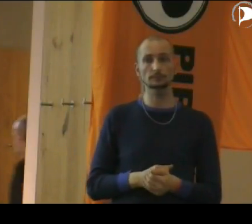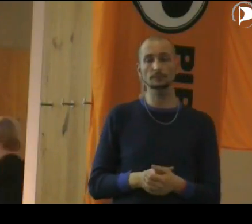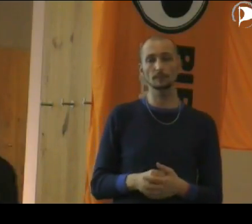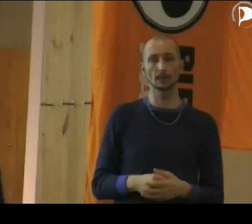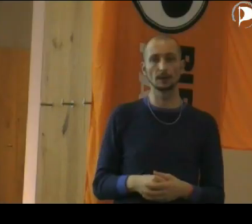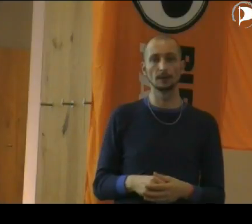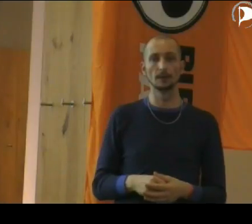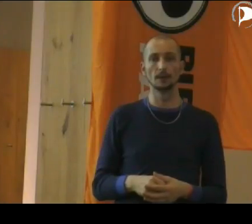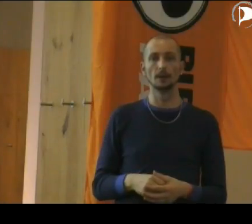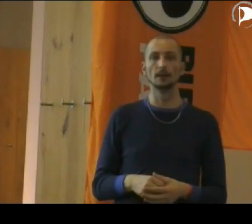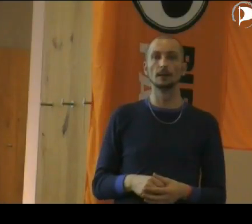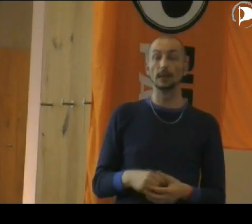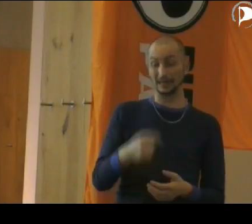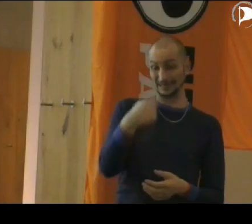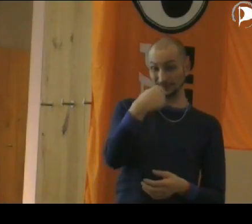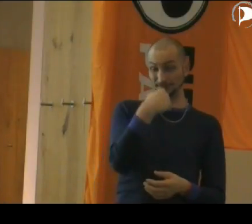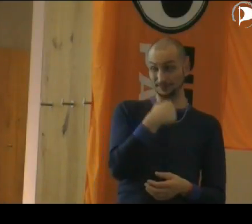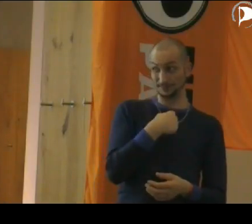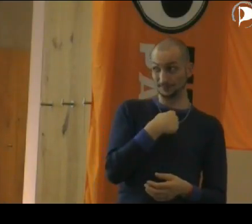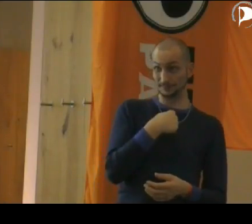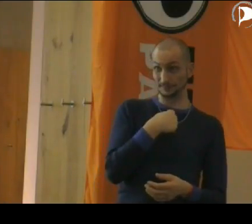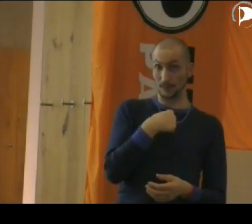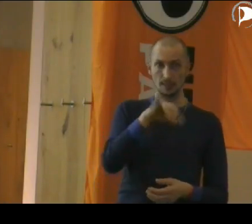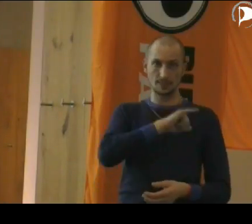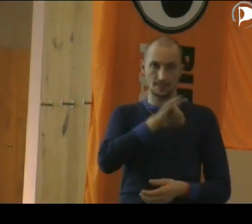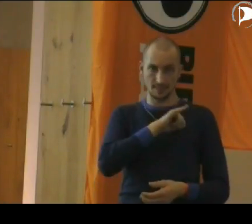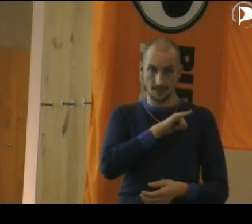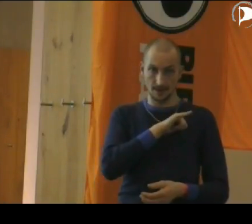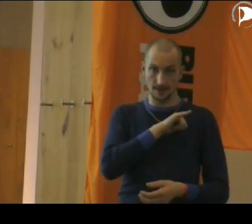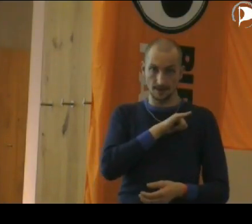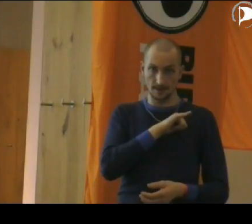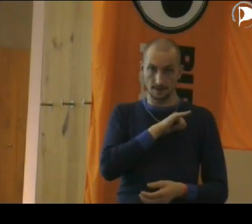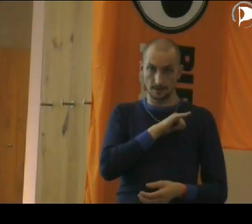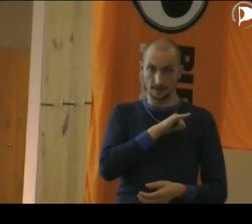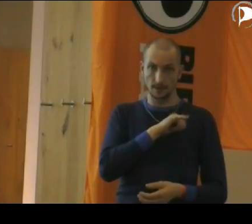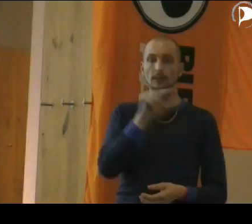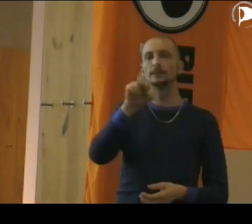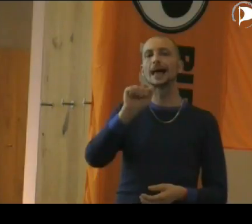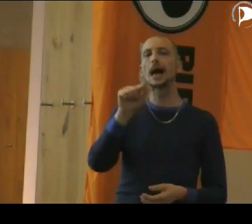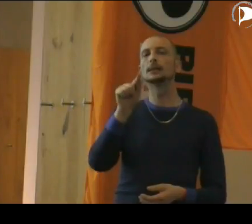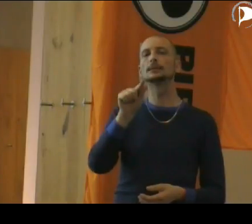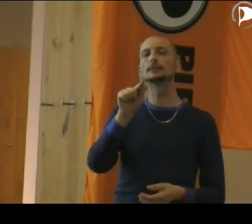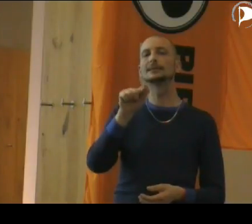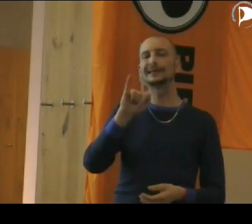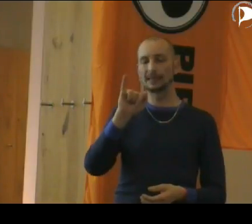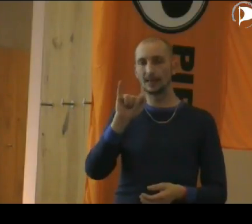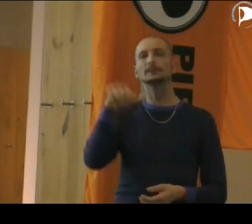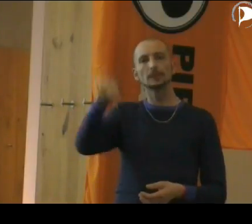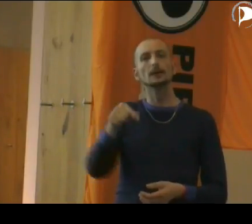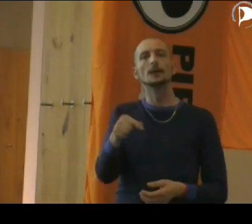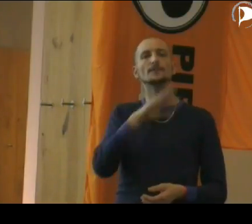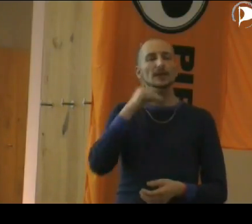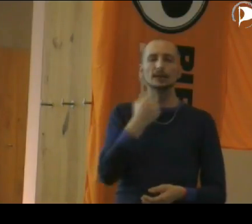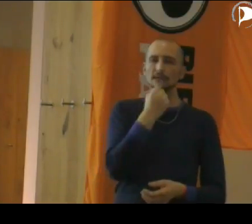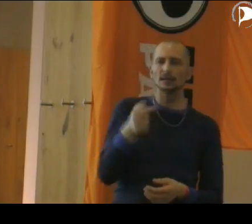ja irgendetwas in der partie hatte noch ganz viel erzählt was er